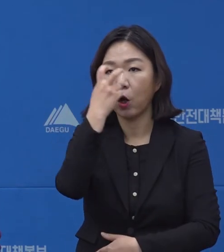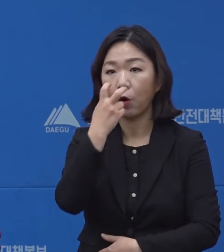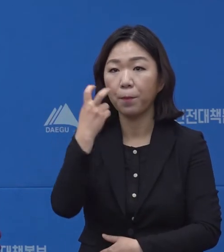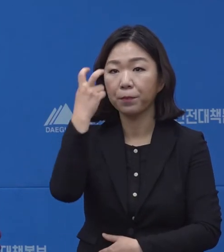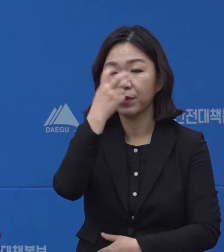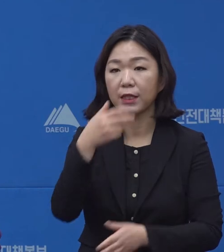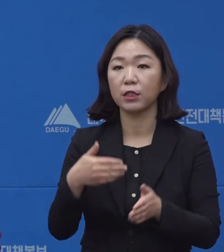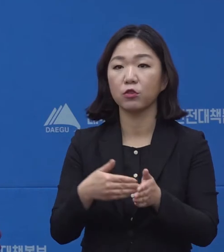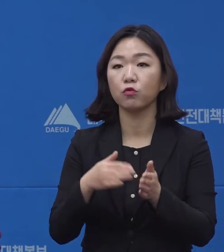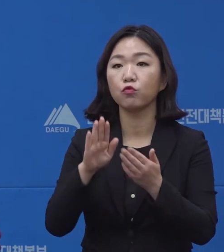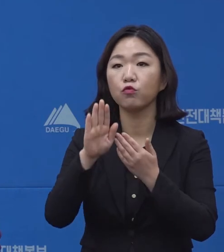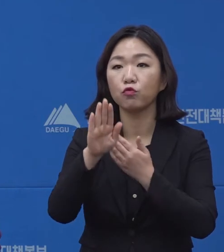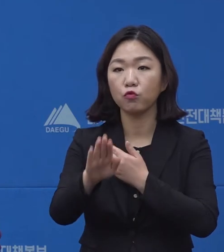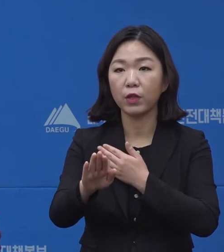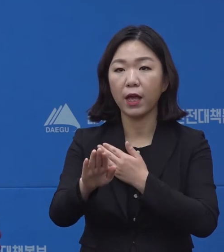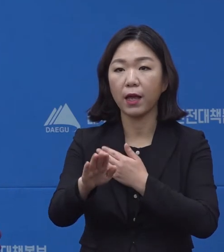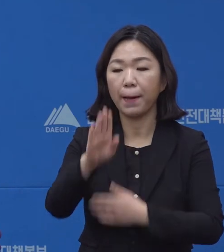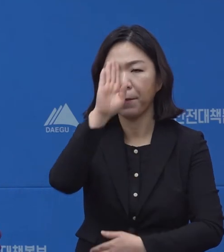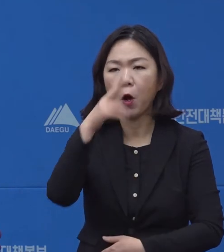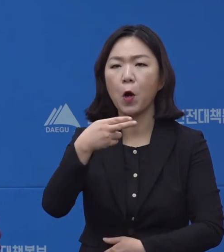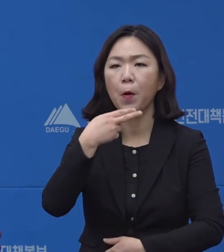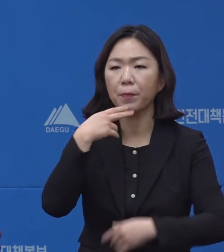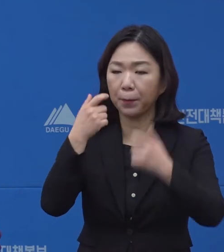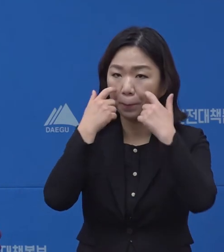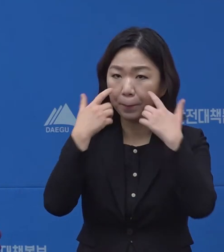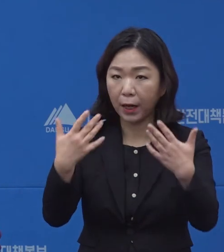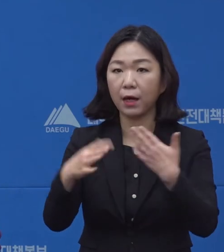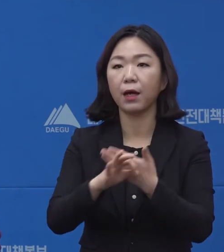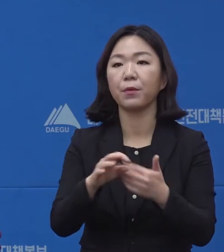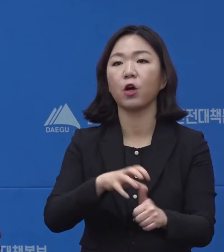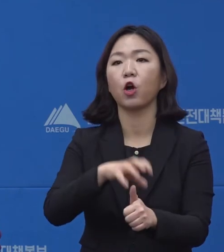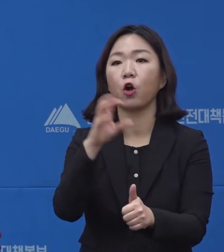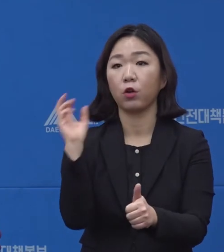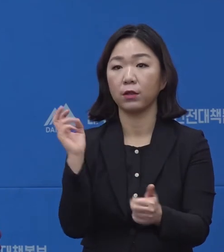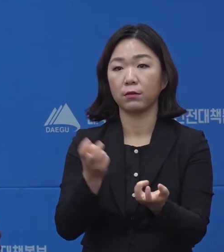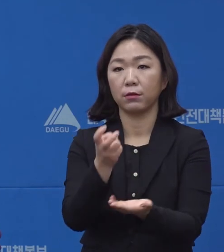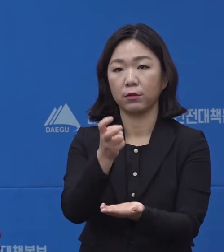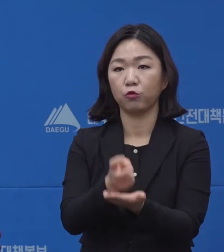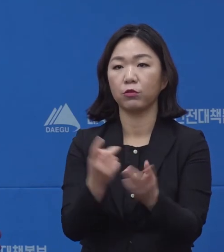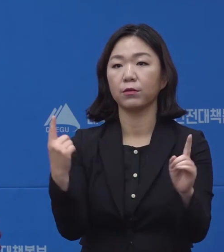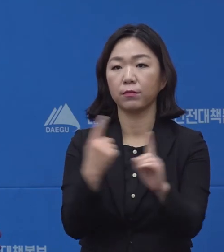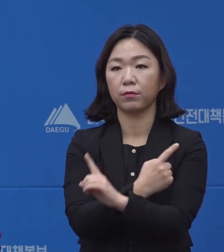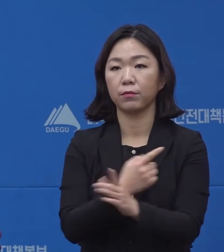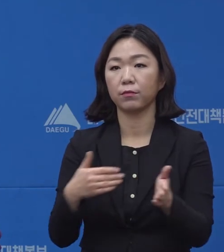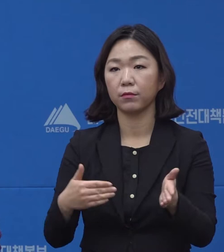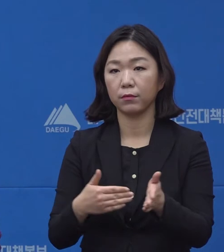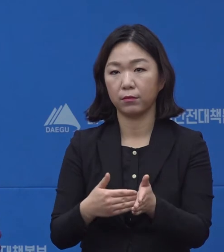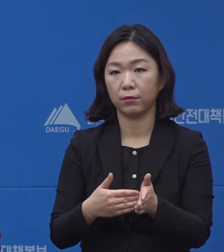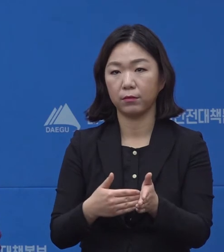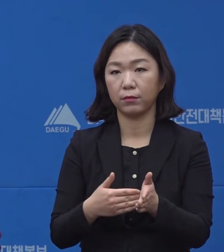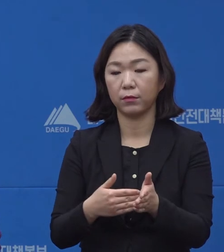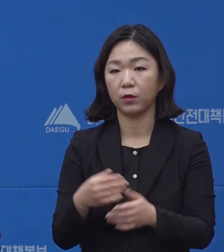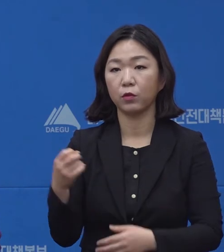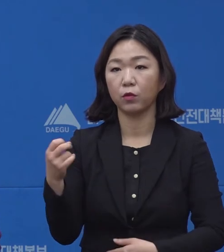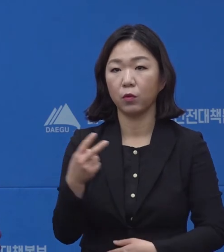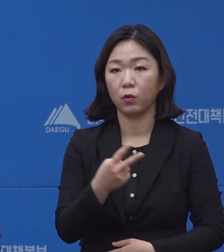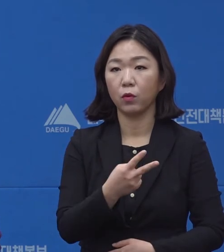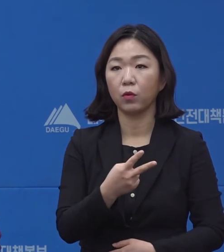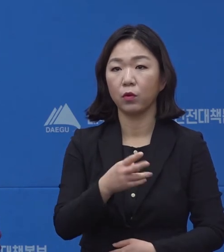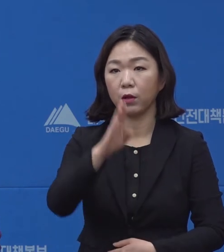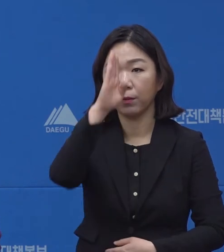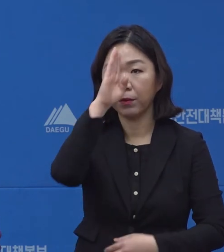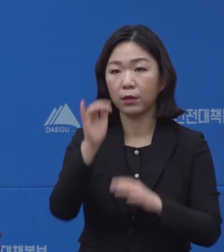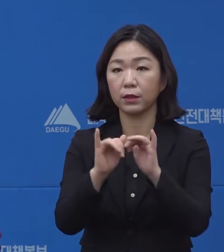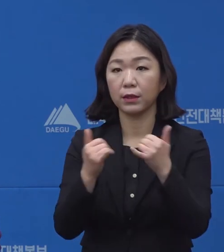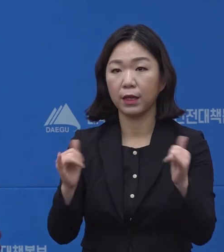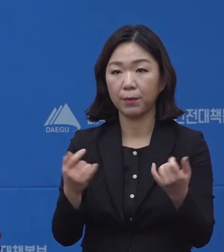실시하여 음성이 나와야 격리 해제가 되도록 지침을 변경하였습니다. 또한